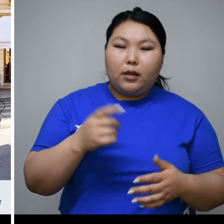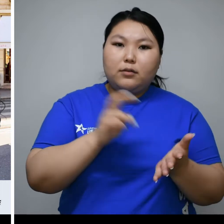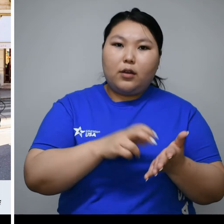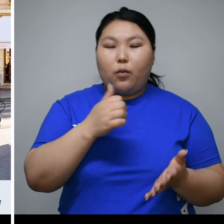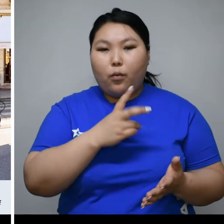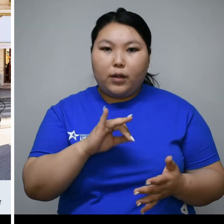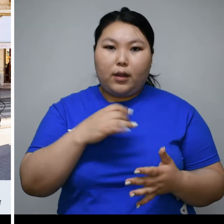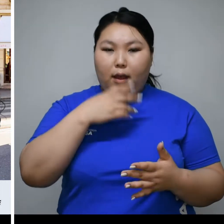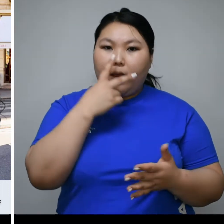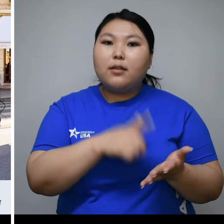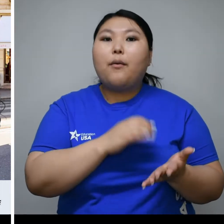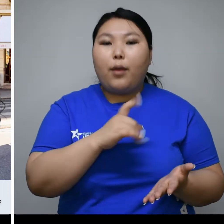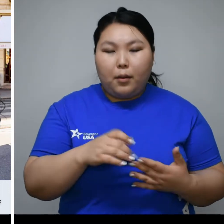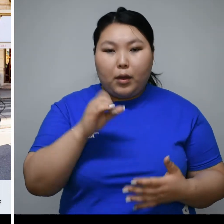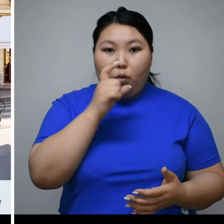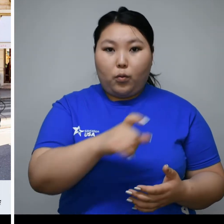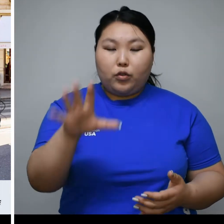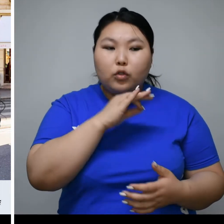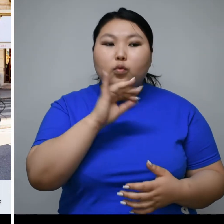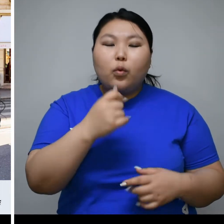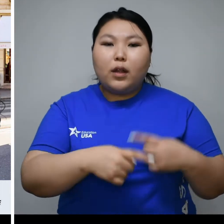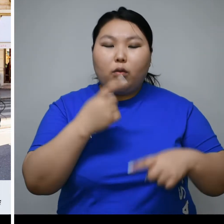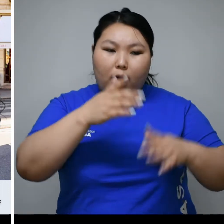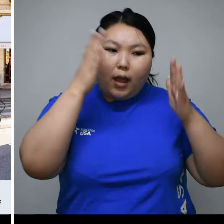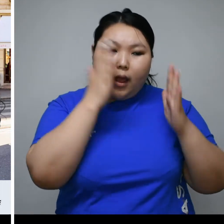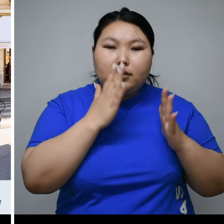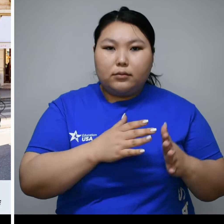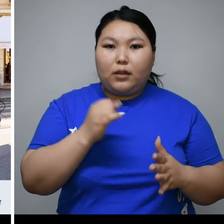тэнцвэрийн үний зүгээс анхааруулах вэ? Тэгээд хүмүүс ер нь яг юун дээр